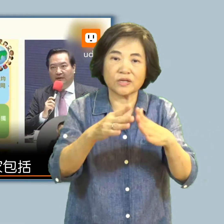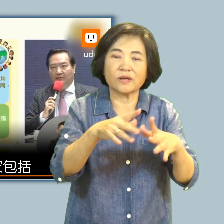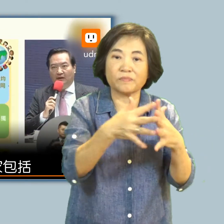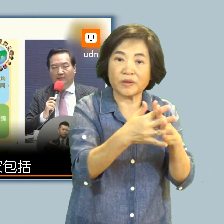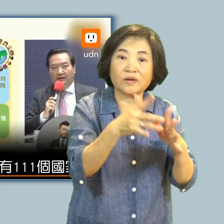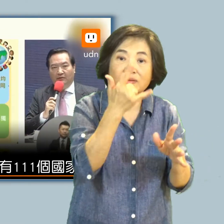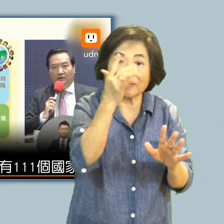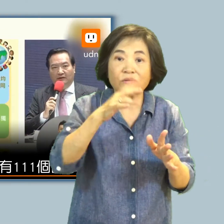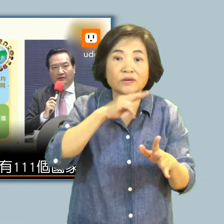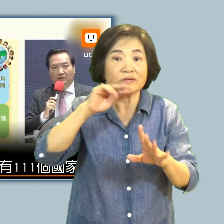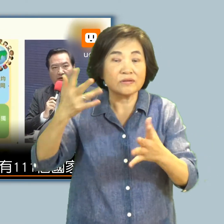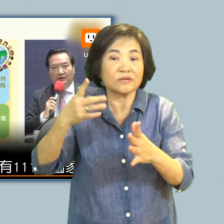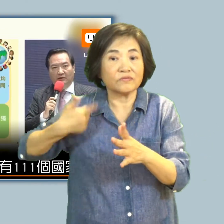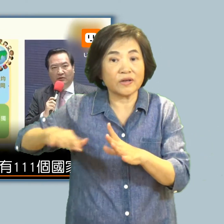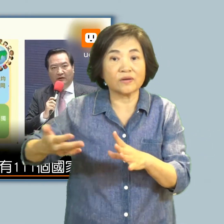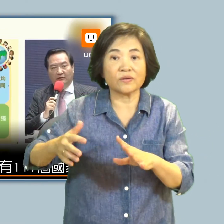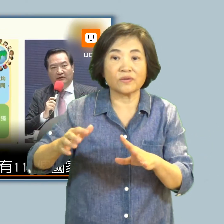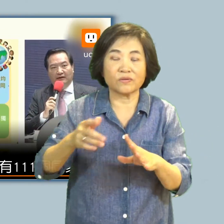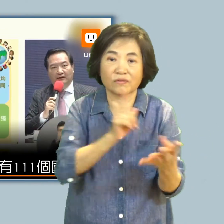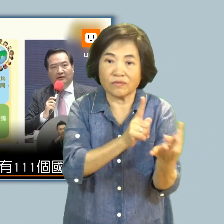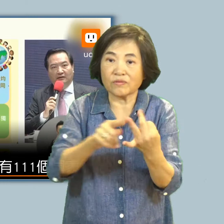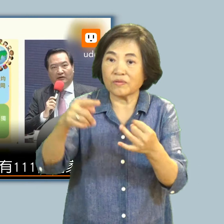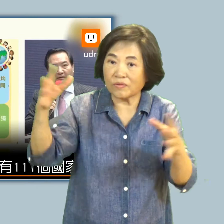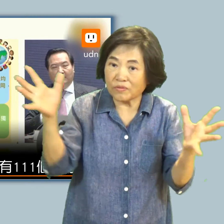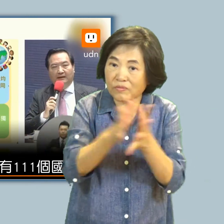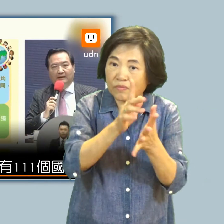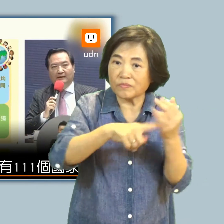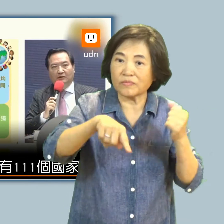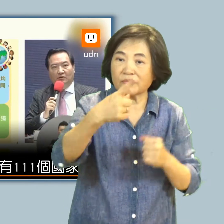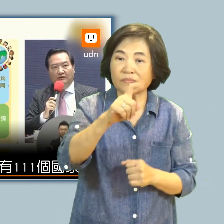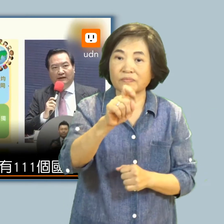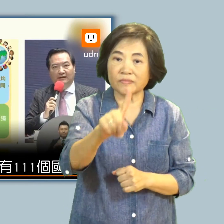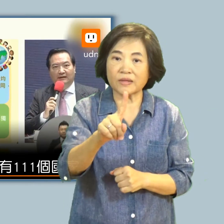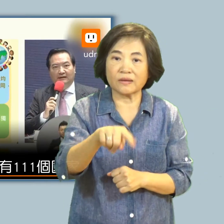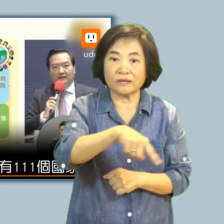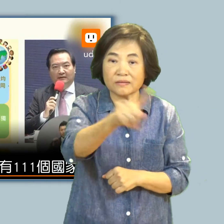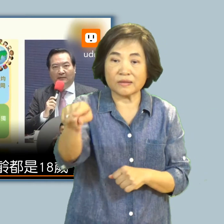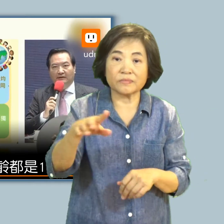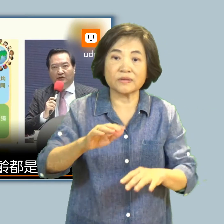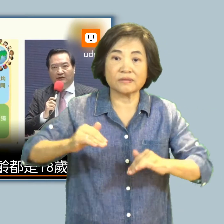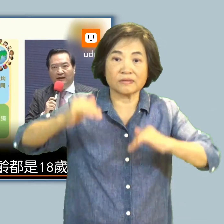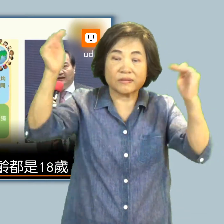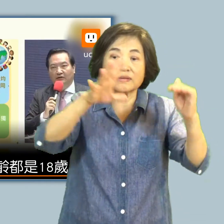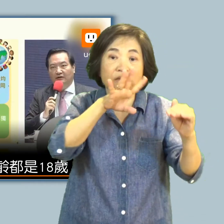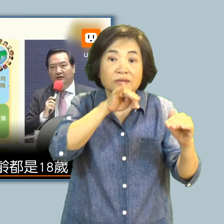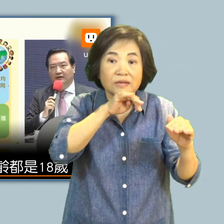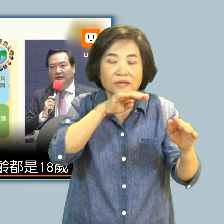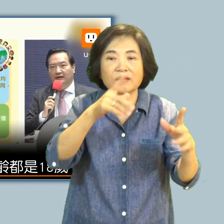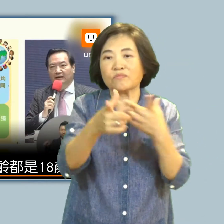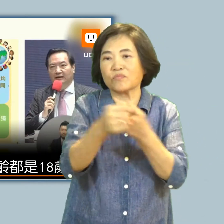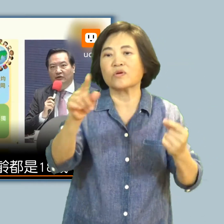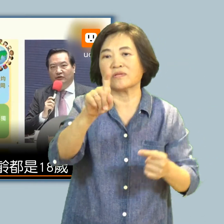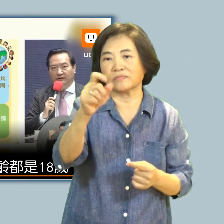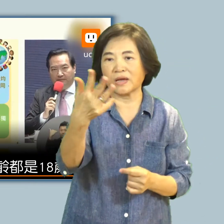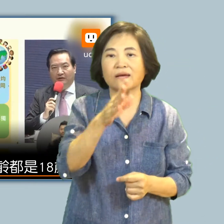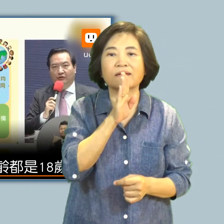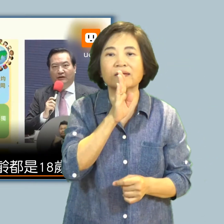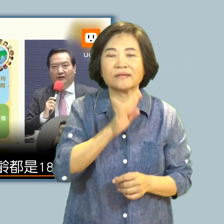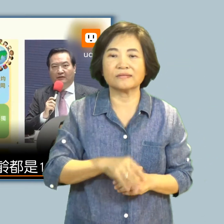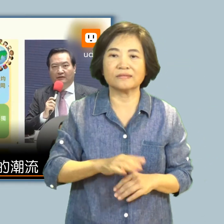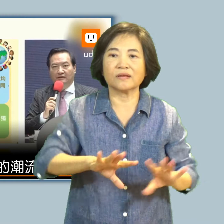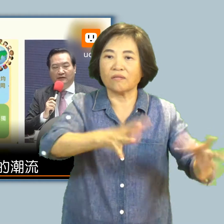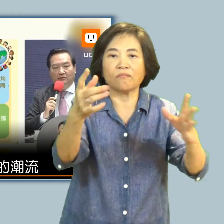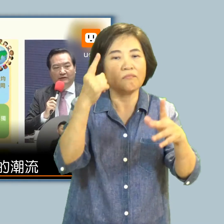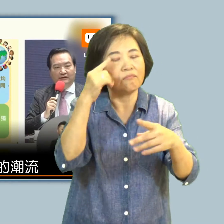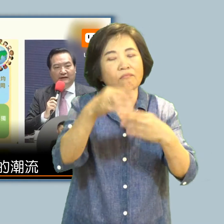国家包括美国、德国、英国、法国等有110个国家，他们所采用的成人年龄都是18岁